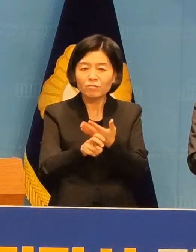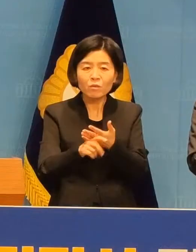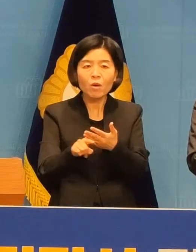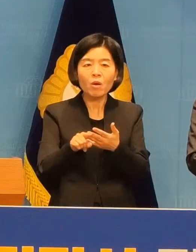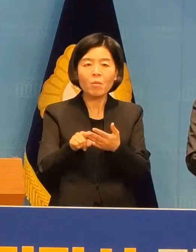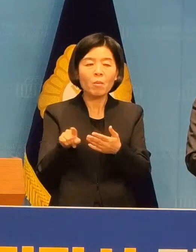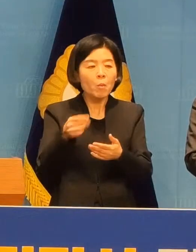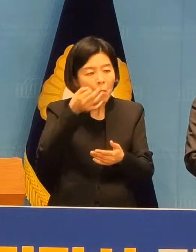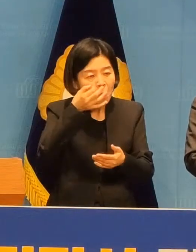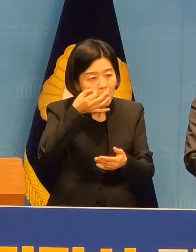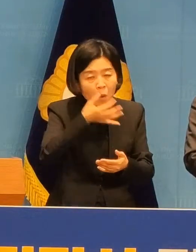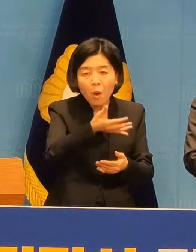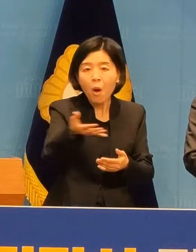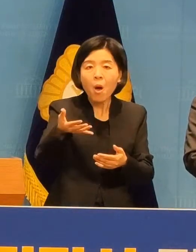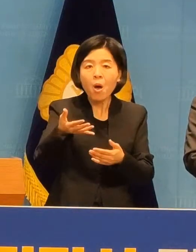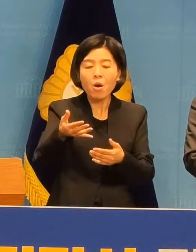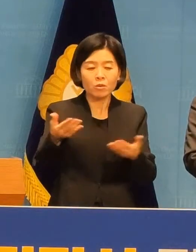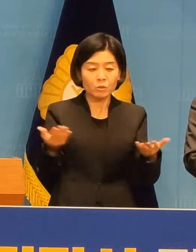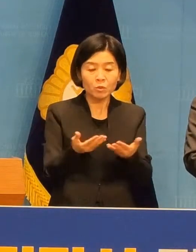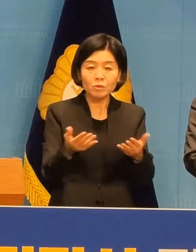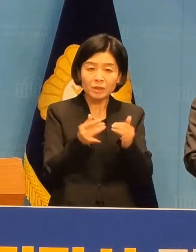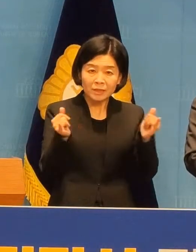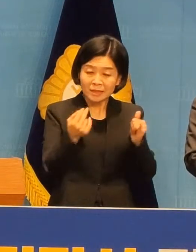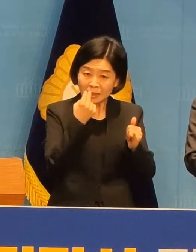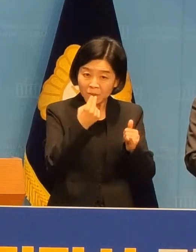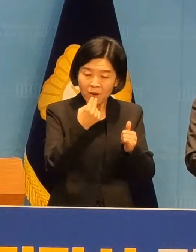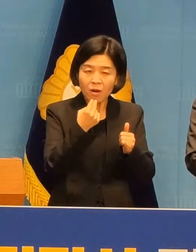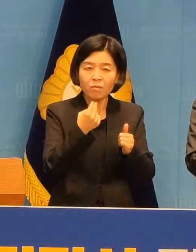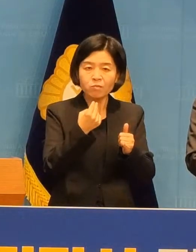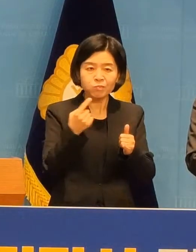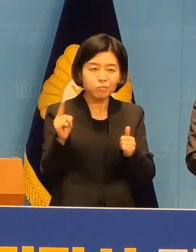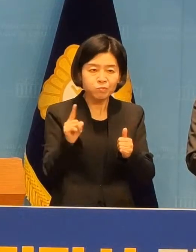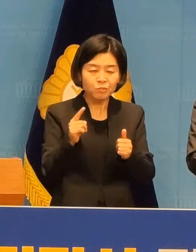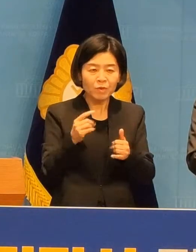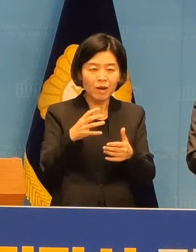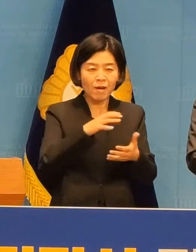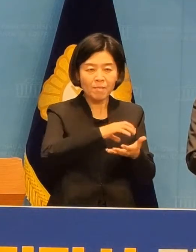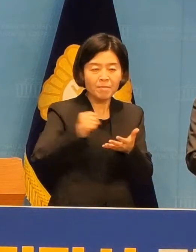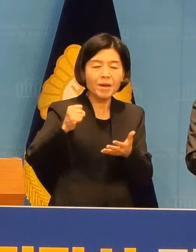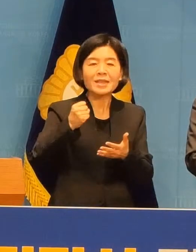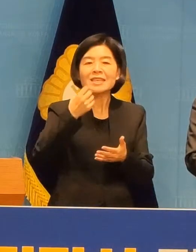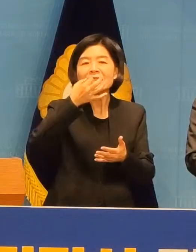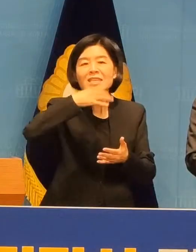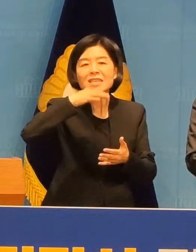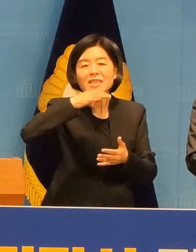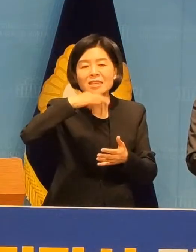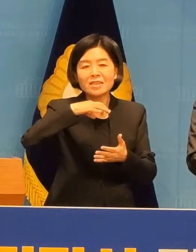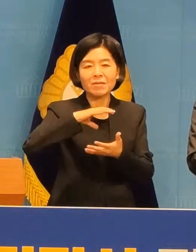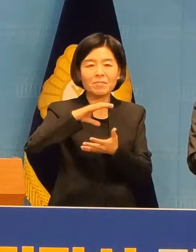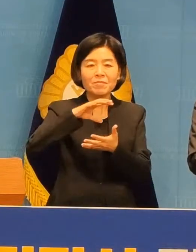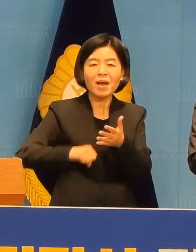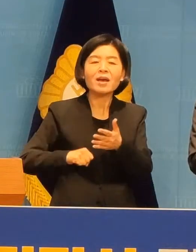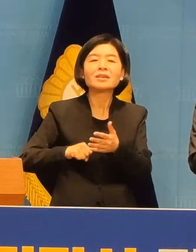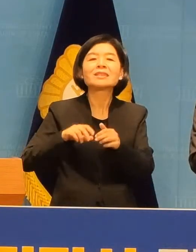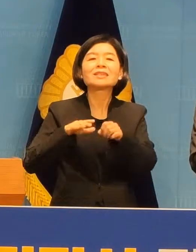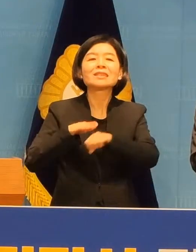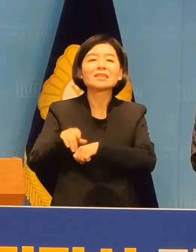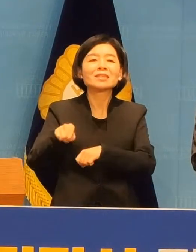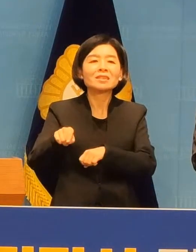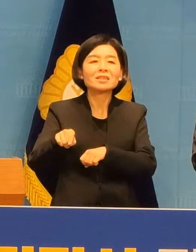되며 노동자의 생명을 담보로 이윤을 착취하는 것이 혁신으로 포장되는 현실에